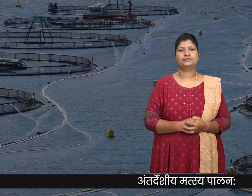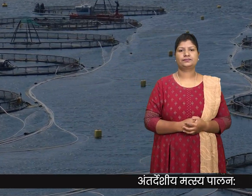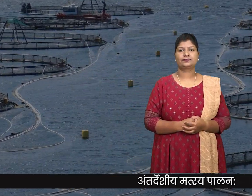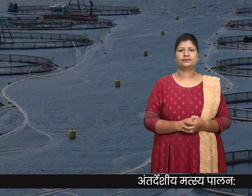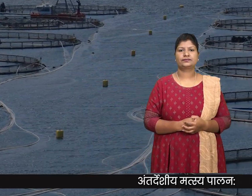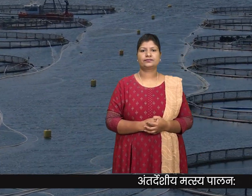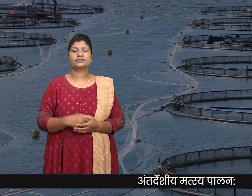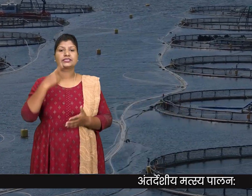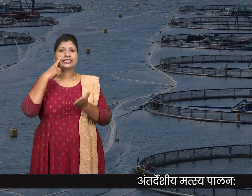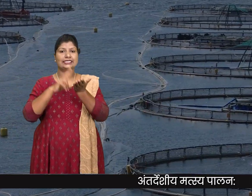अंतर्देशीय मत्स्य पालन।